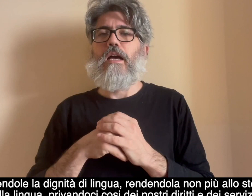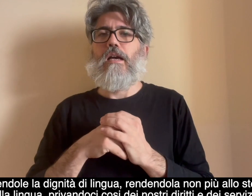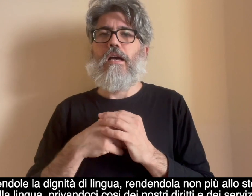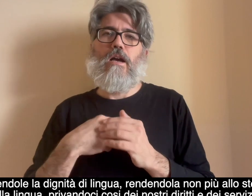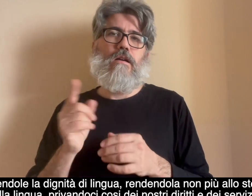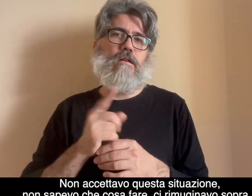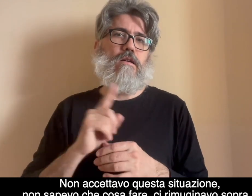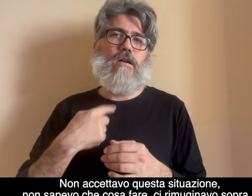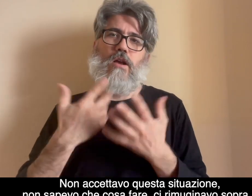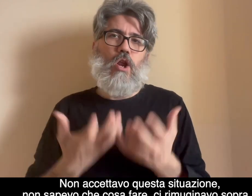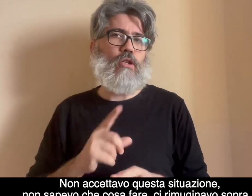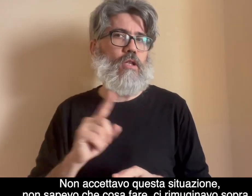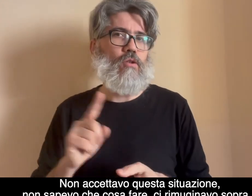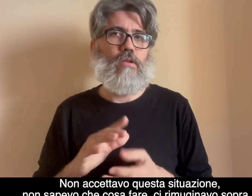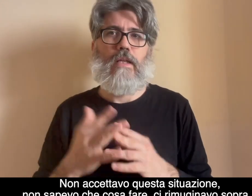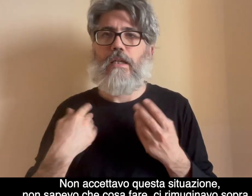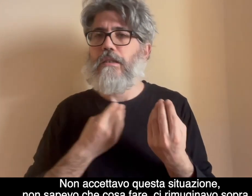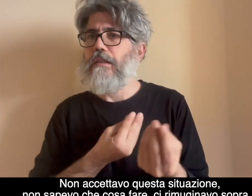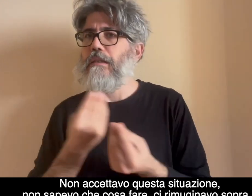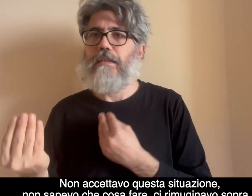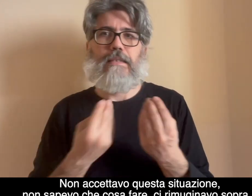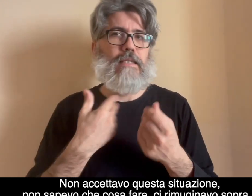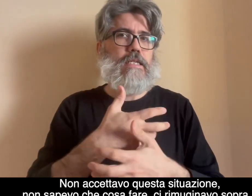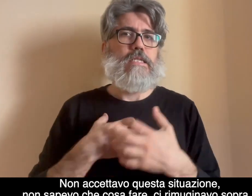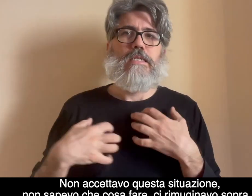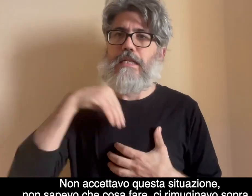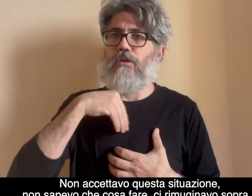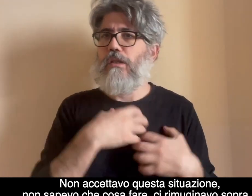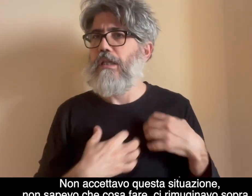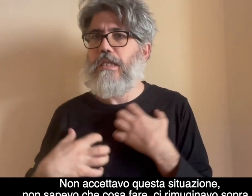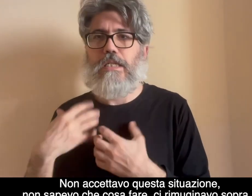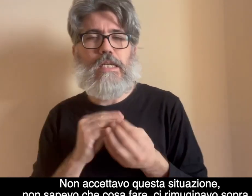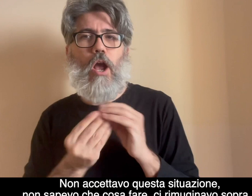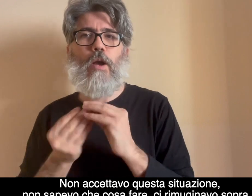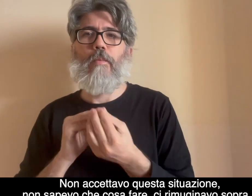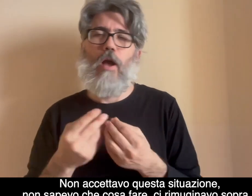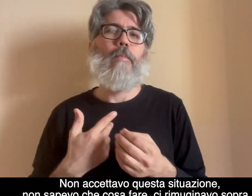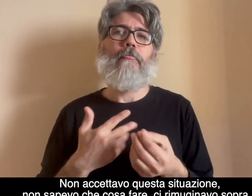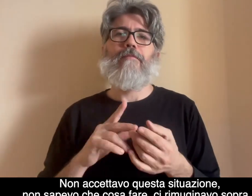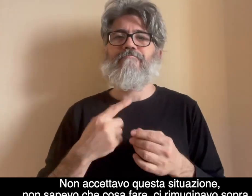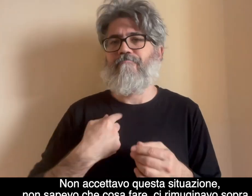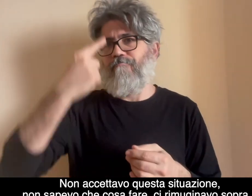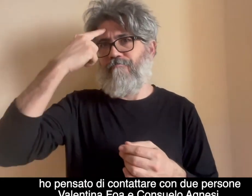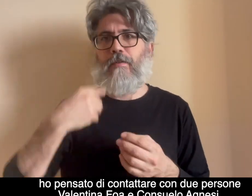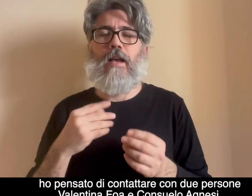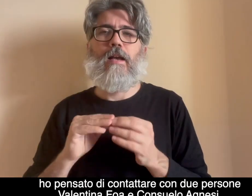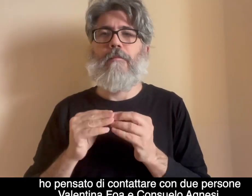relativi io non accettavo questa situazione non sapevo davvero che cosa fare ci rimuginavo sopra poi ho